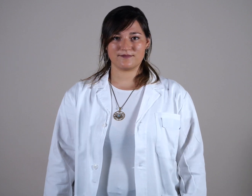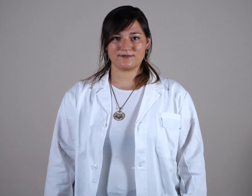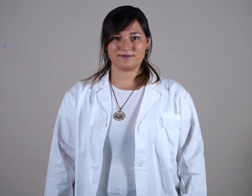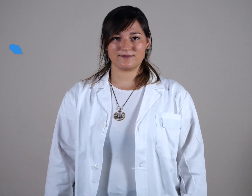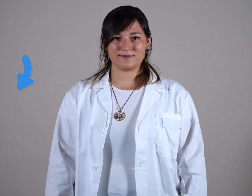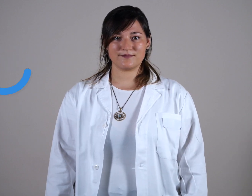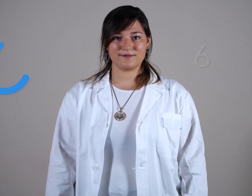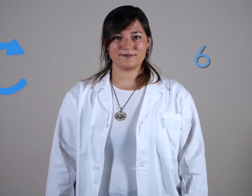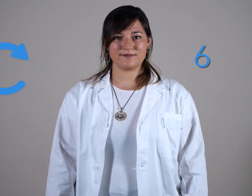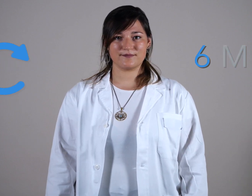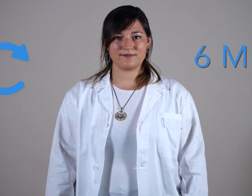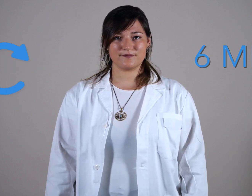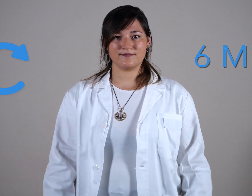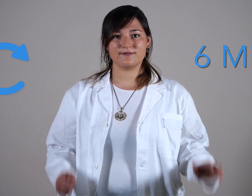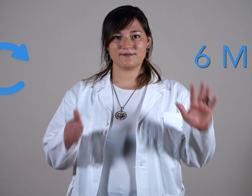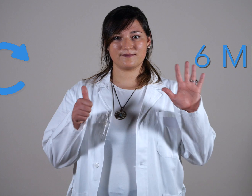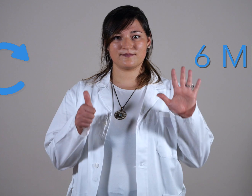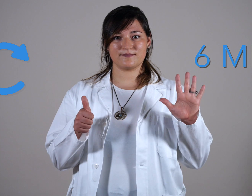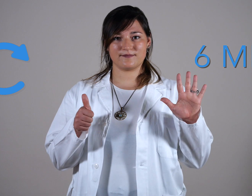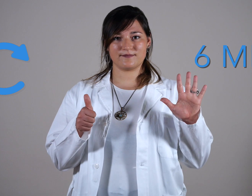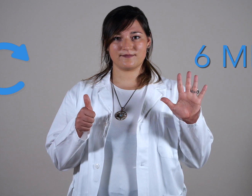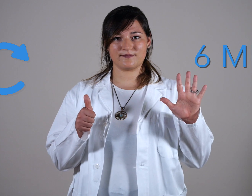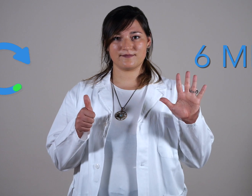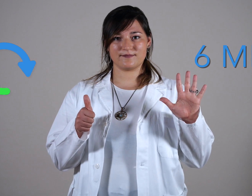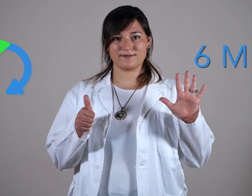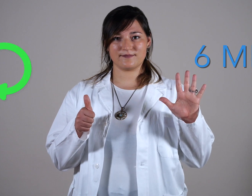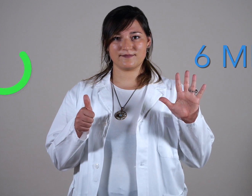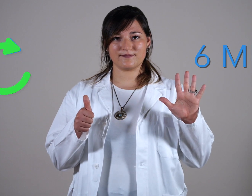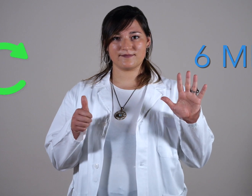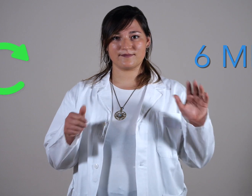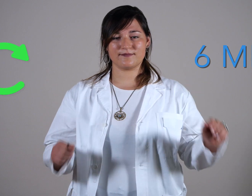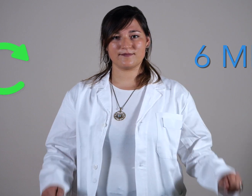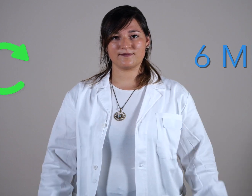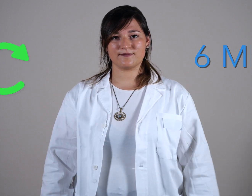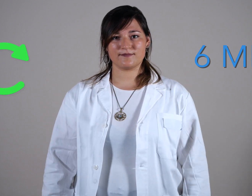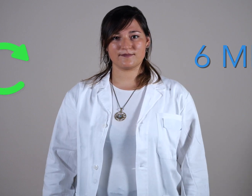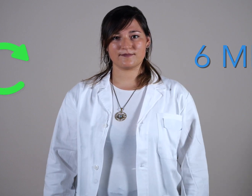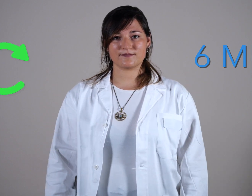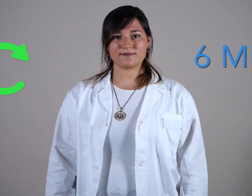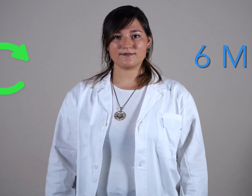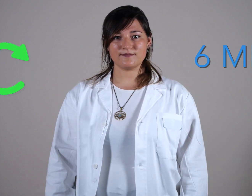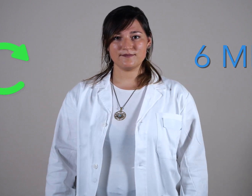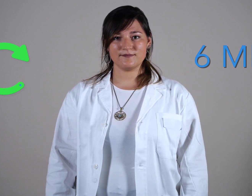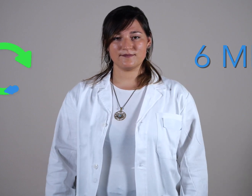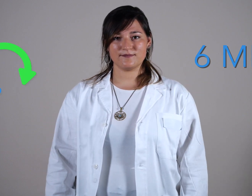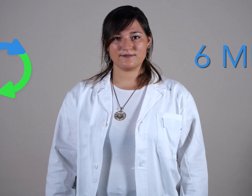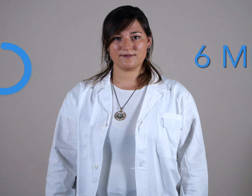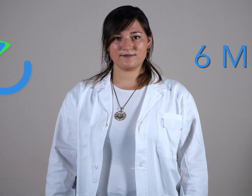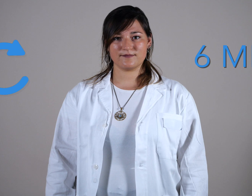রিনিউ করতে পারবেন যতদিন পর্যন্ত আপনার কেস চলবে। যাদের অলরেডি পেরমেসোদিসের জন্য আছে, তাদের মেডিকেল কার্ডের মেয়াদ থাকবে যতদিন